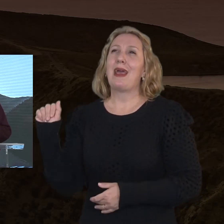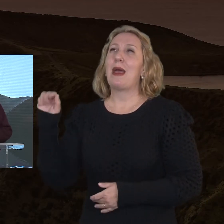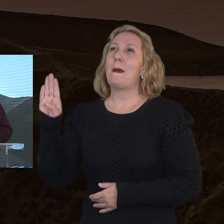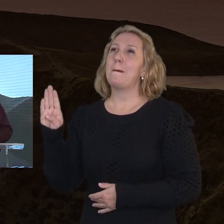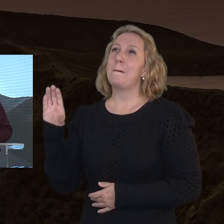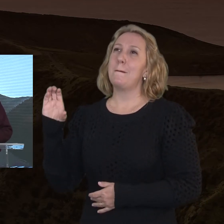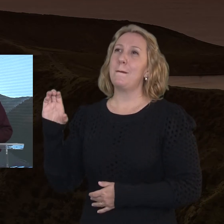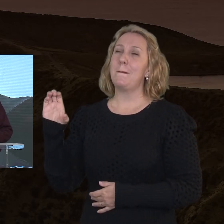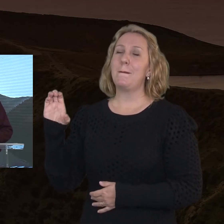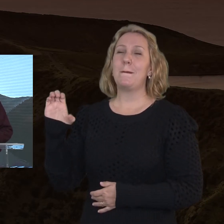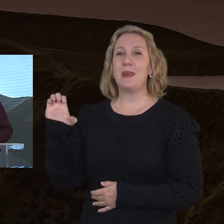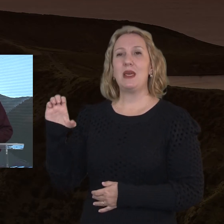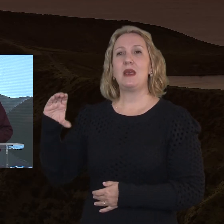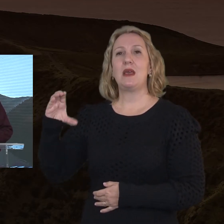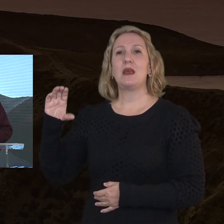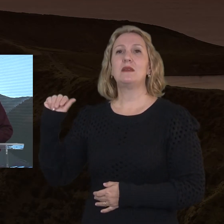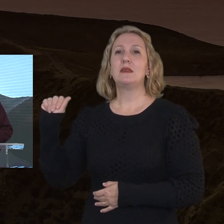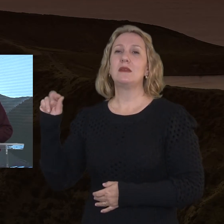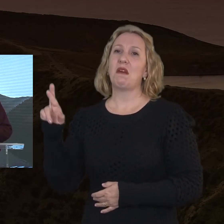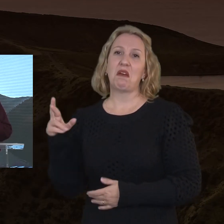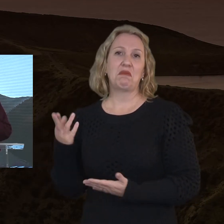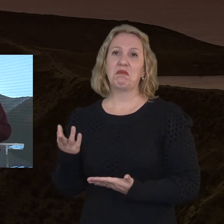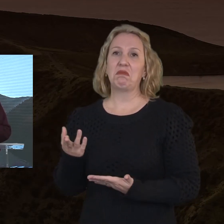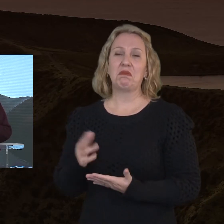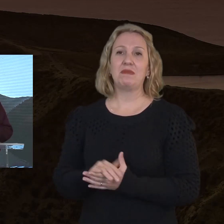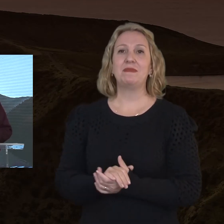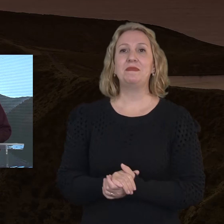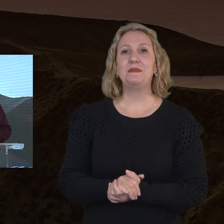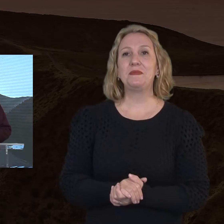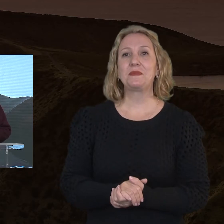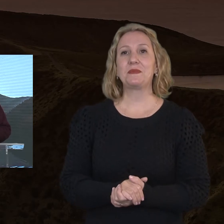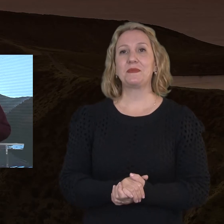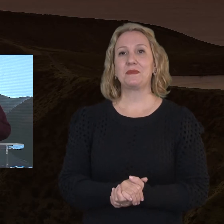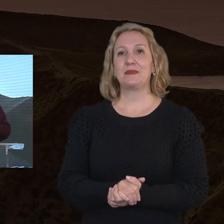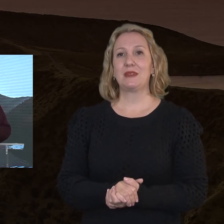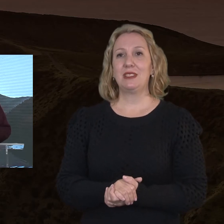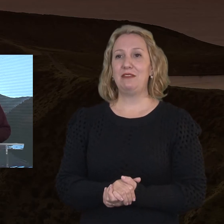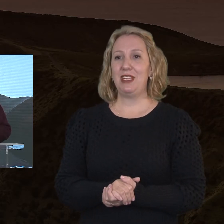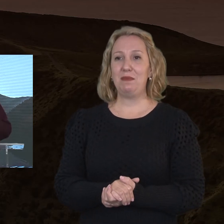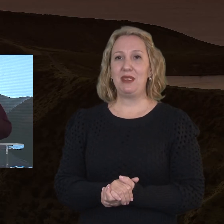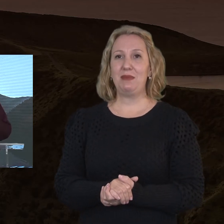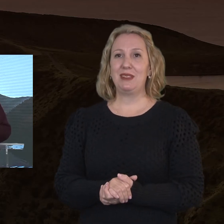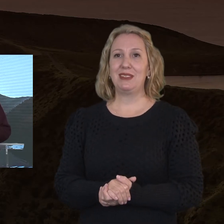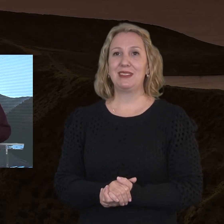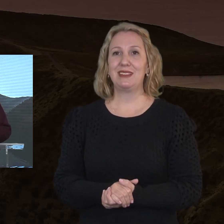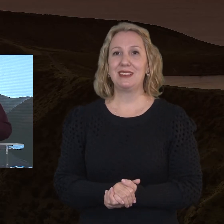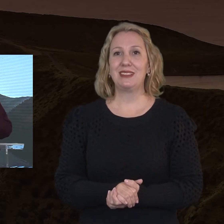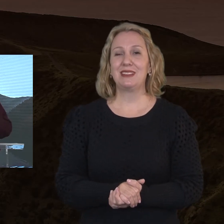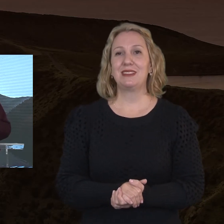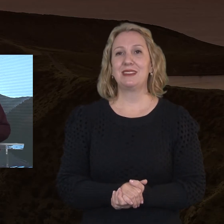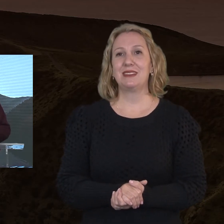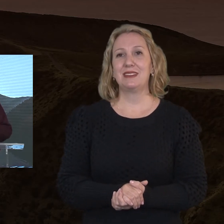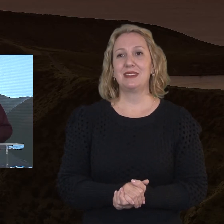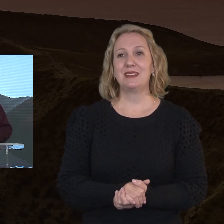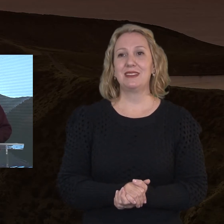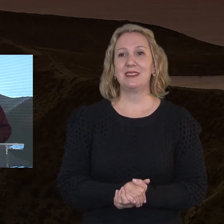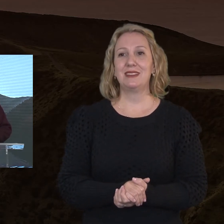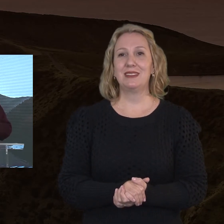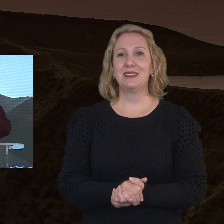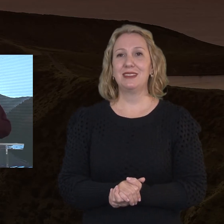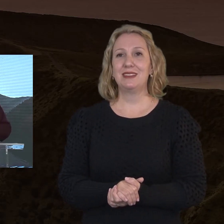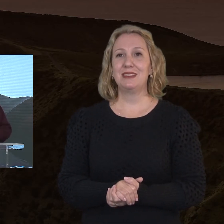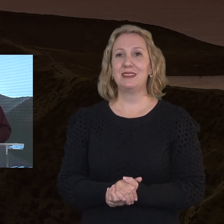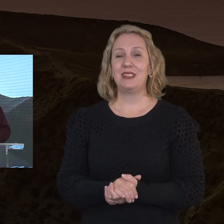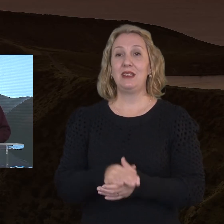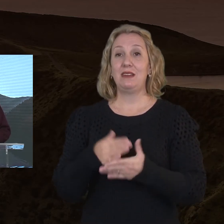no grego existe cabeçar é que fala que fala aí o o que falar eu mai que falar e o mai que falei ô mãe